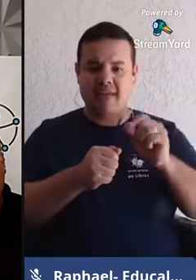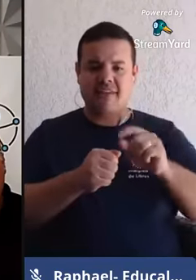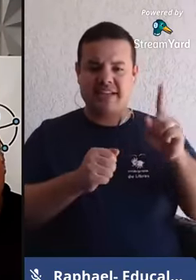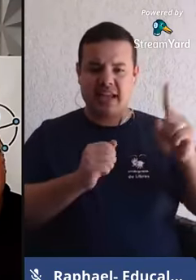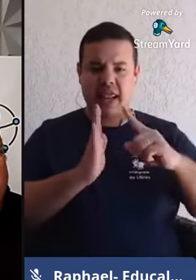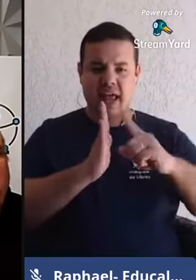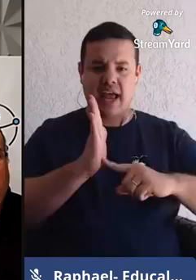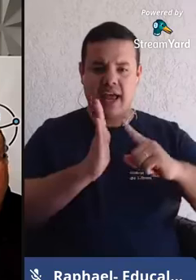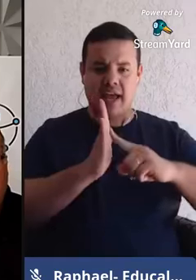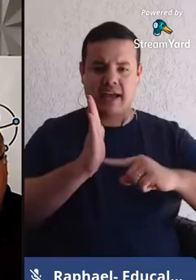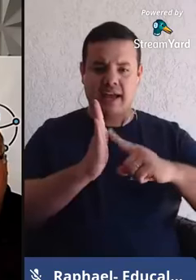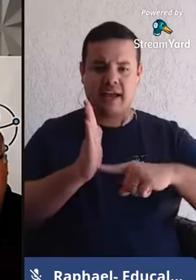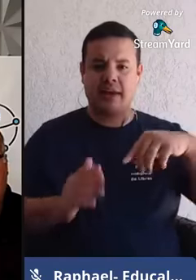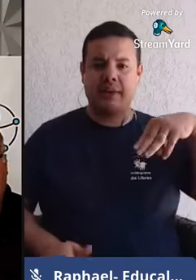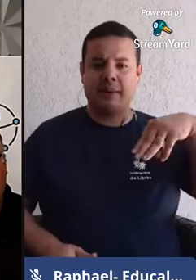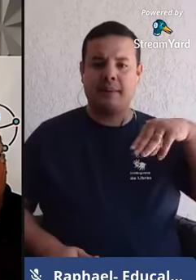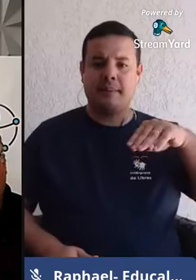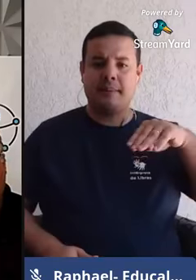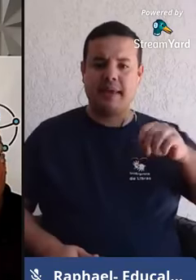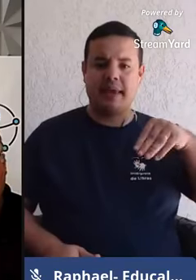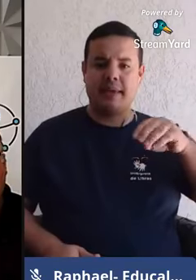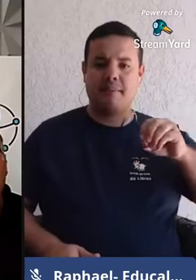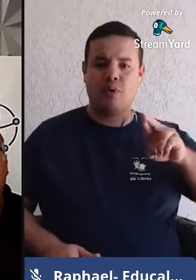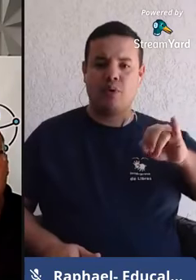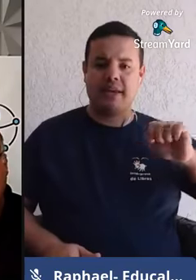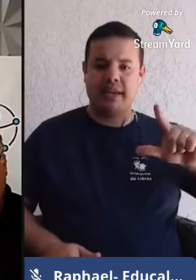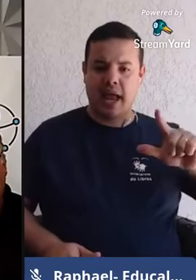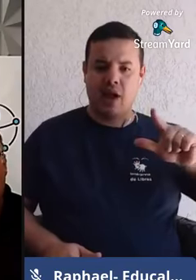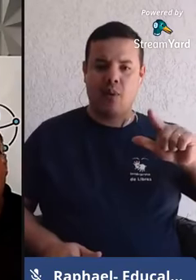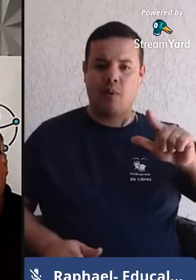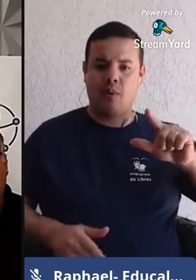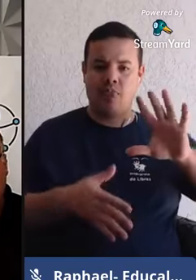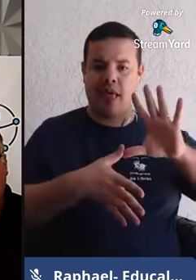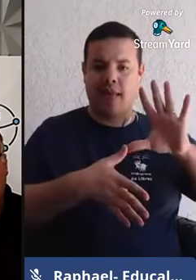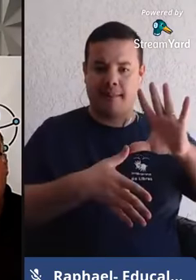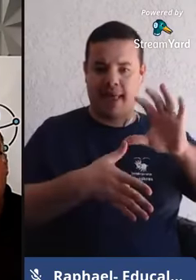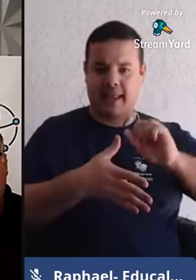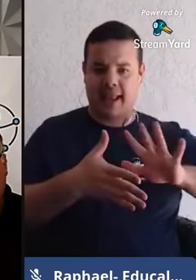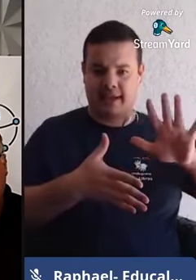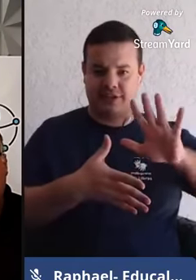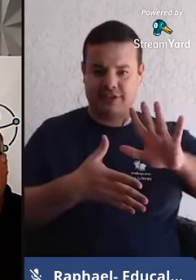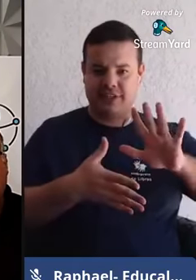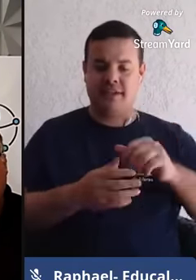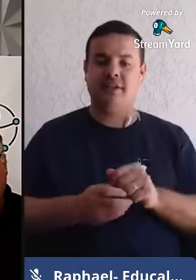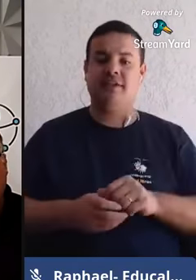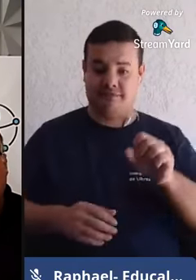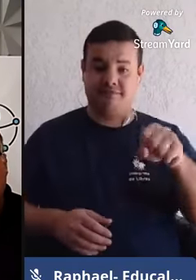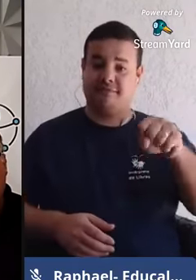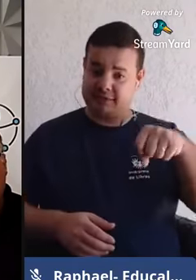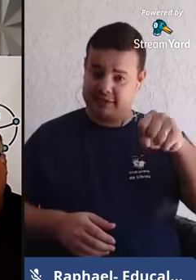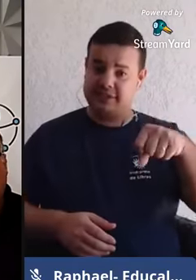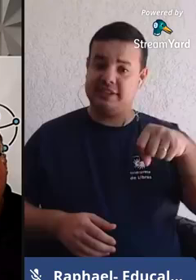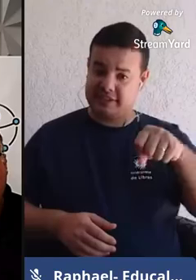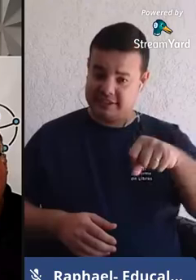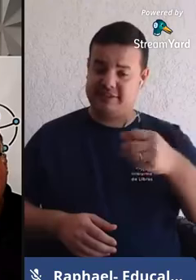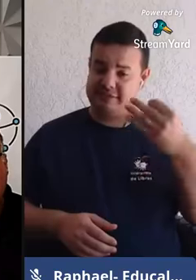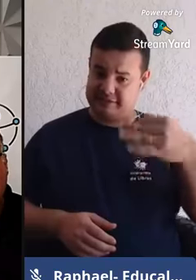Como? Ia ser no Memorial da América Latina? Exatamente. E eu reuni todo mundo, quer dizer,